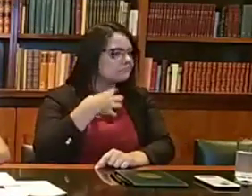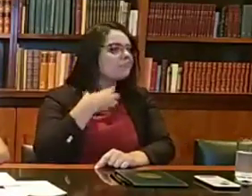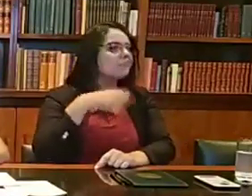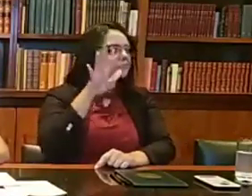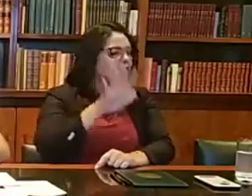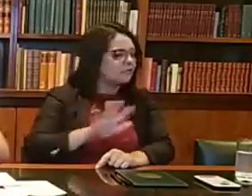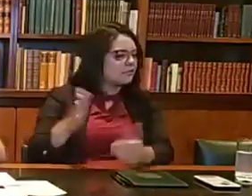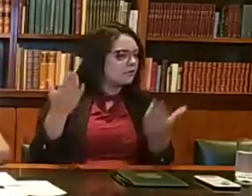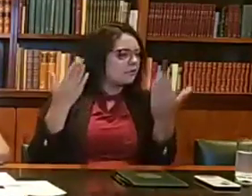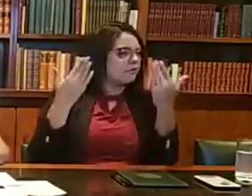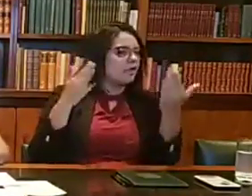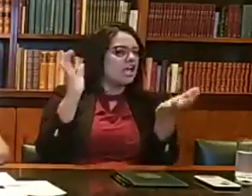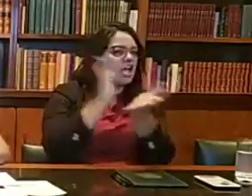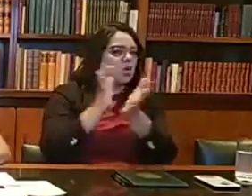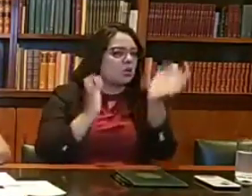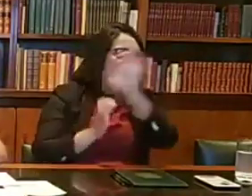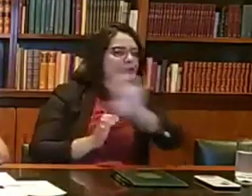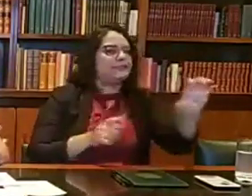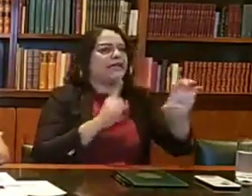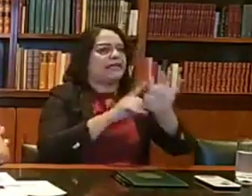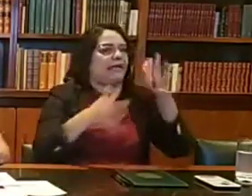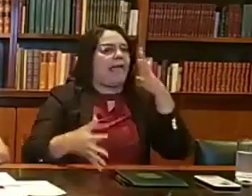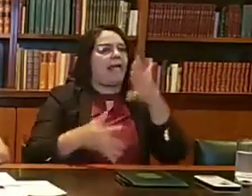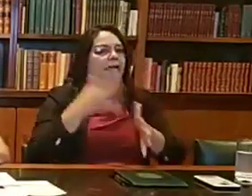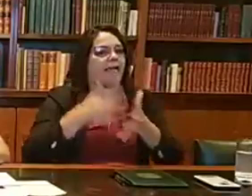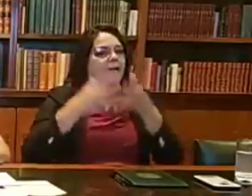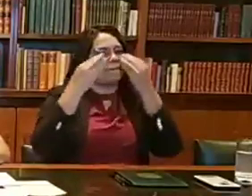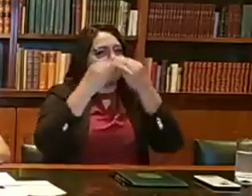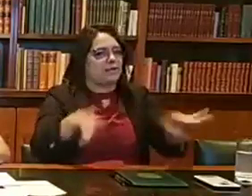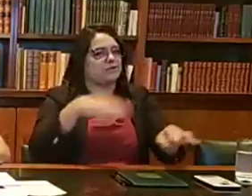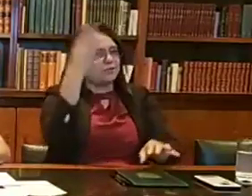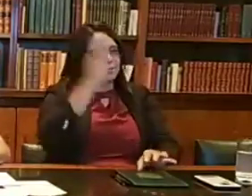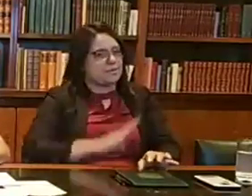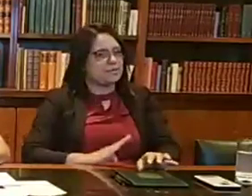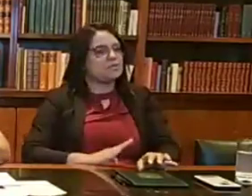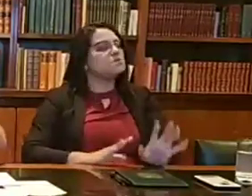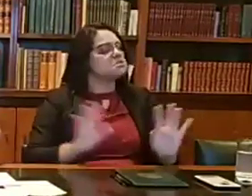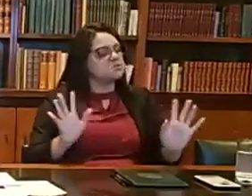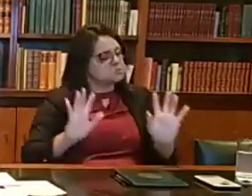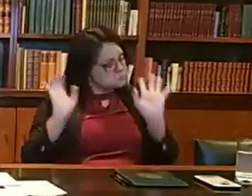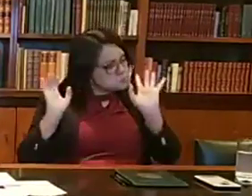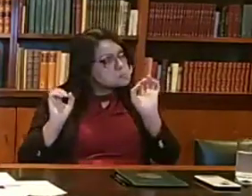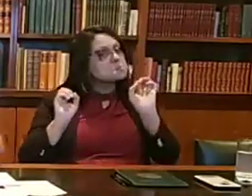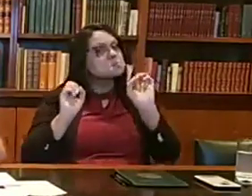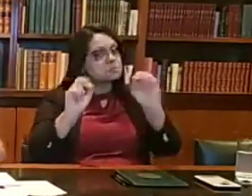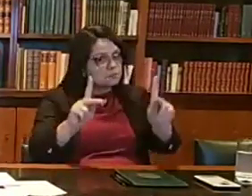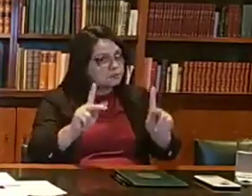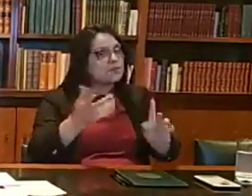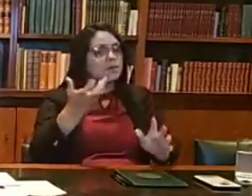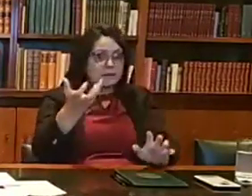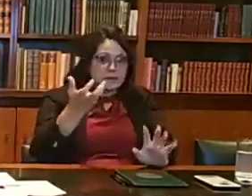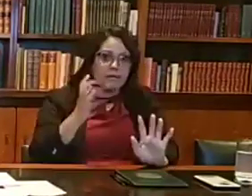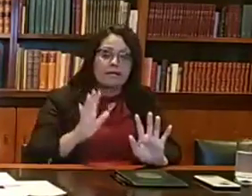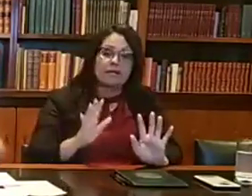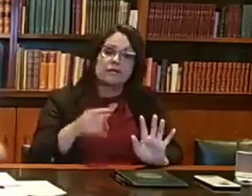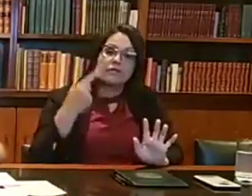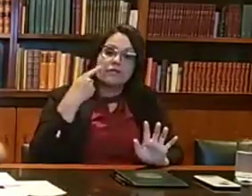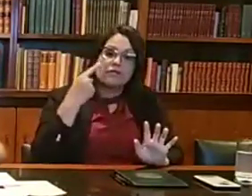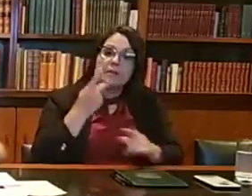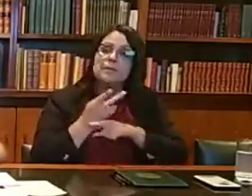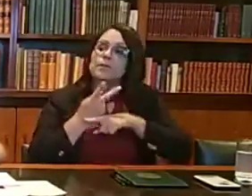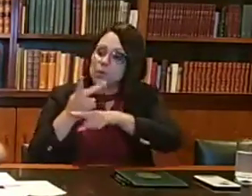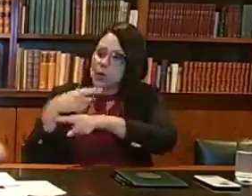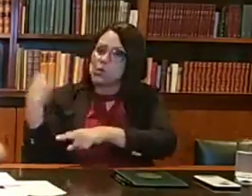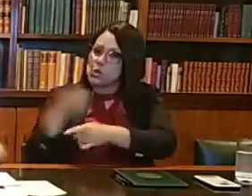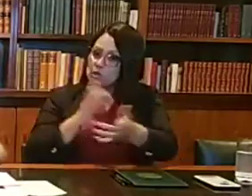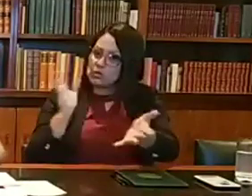que só sabe atrapalhar o desenvolvimento do Brasil. Mas não quero antecipar, quero trazer o nome dos parlamentares que querem derrubar isso aí e procurar também os nossos